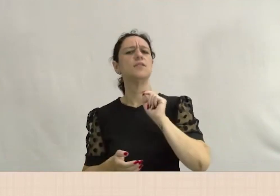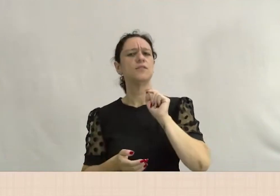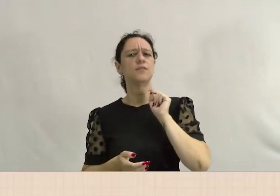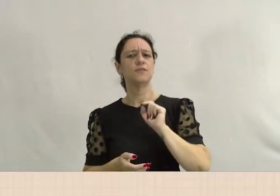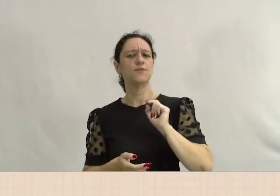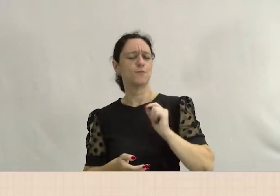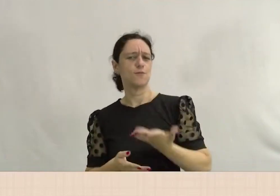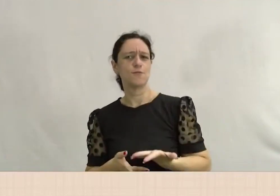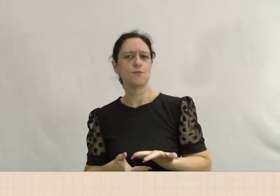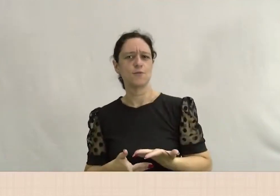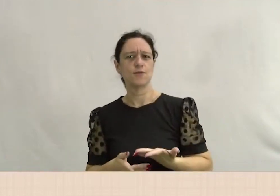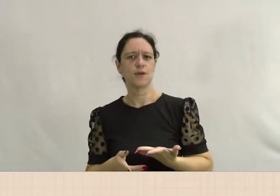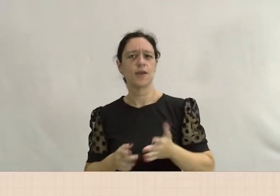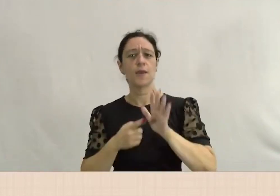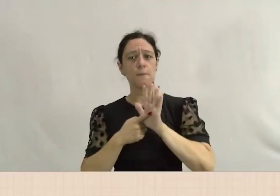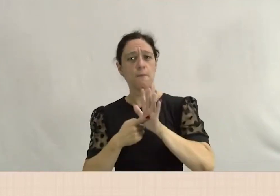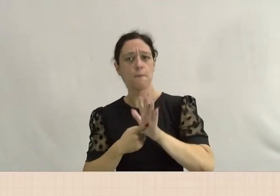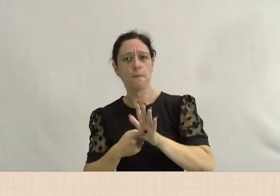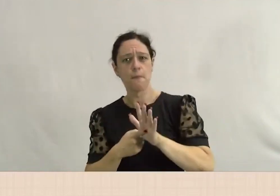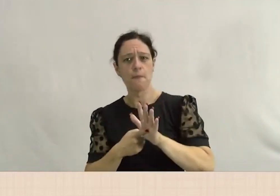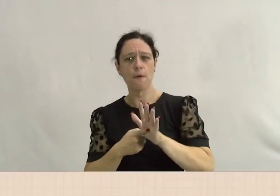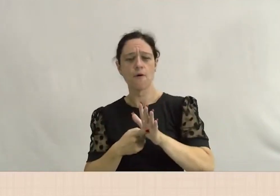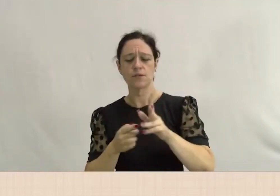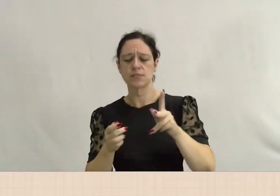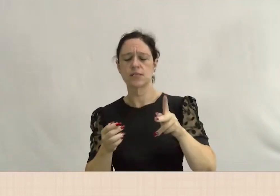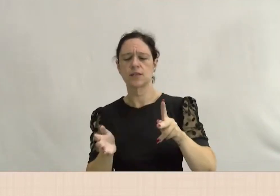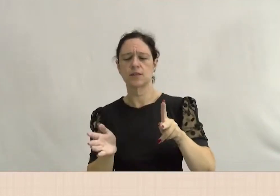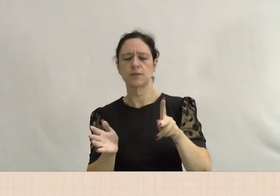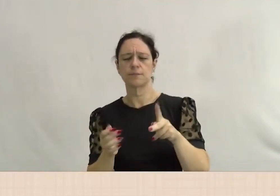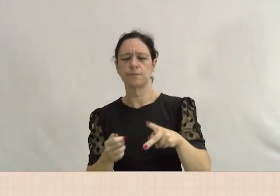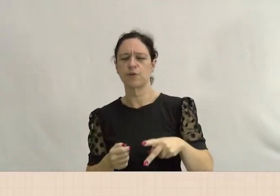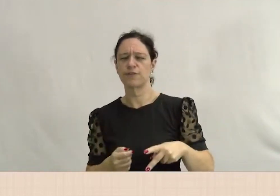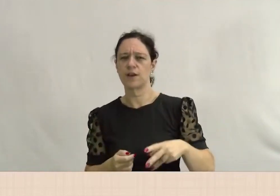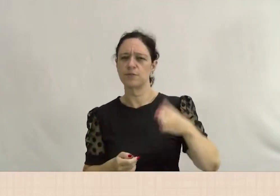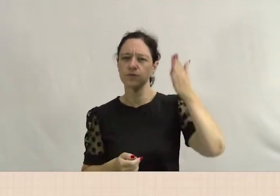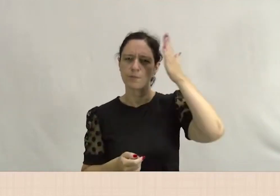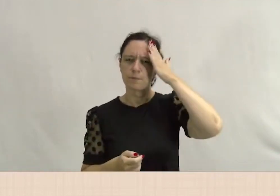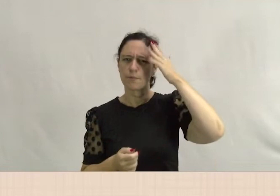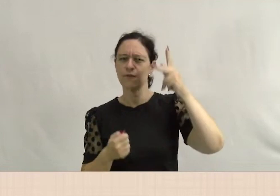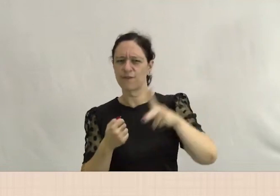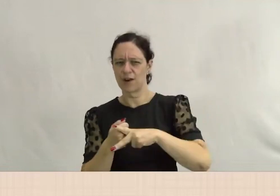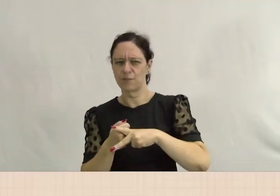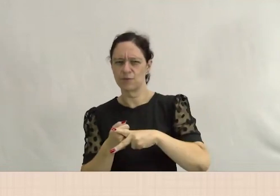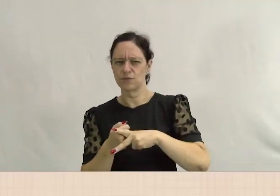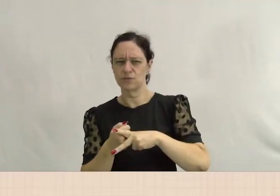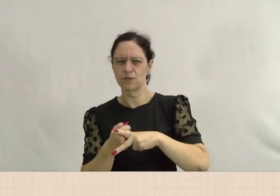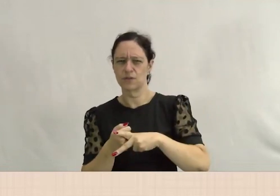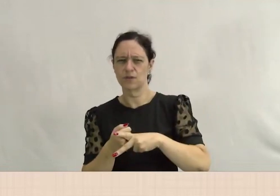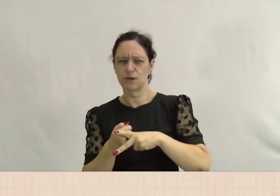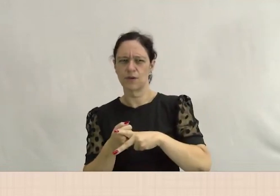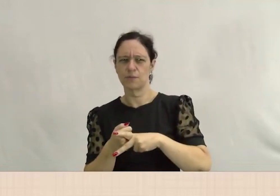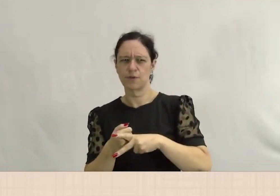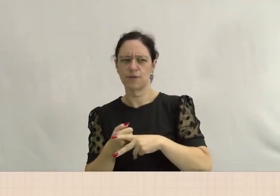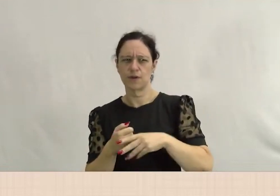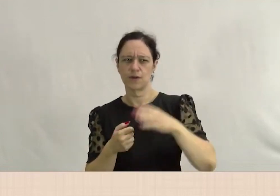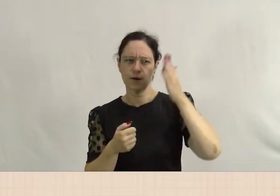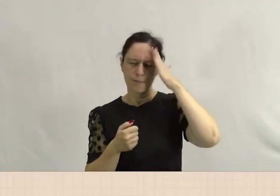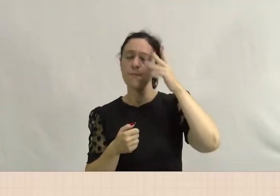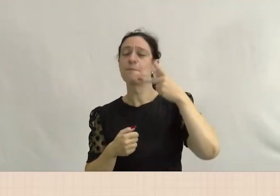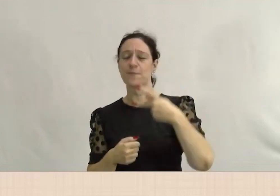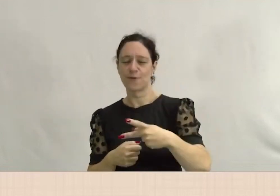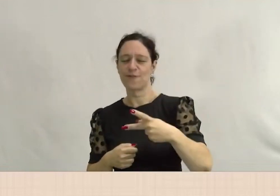em Provérbios 20, versículo 27, como o espírito humano, o espírito do